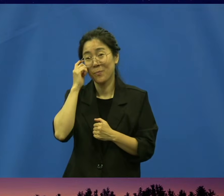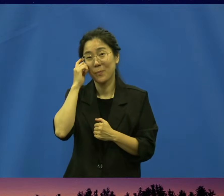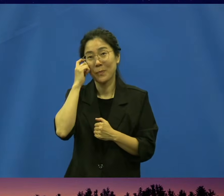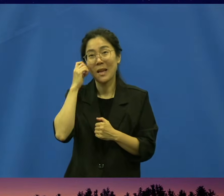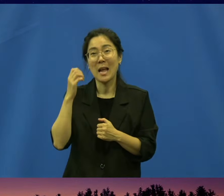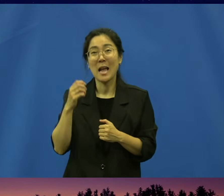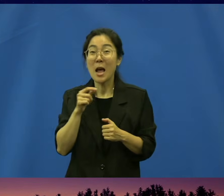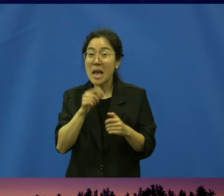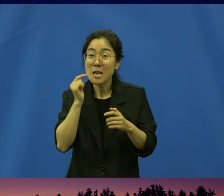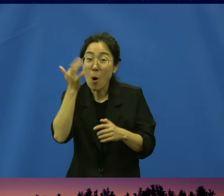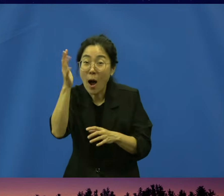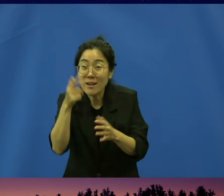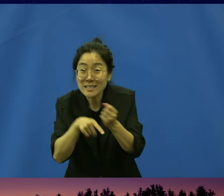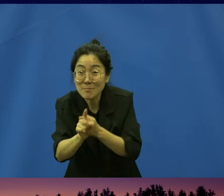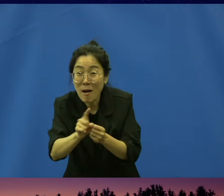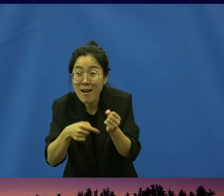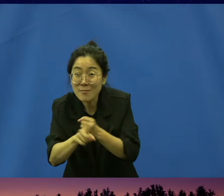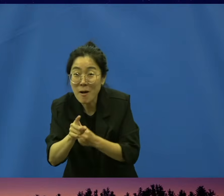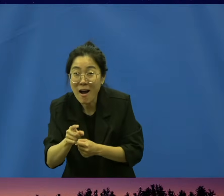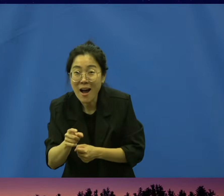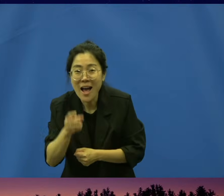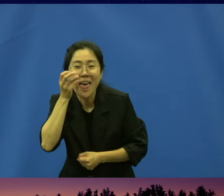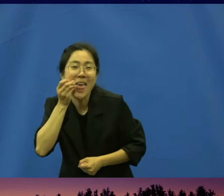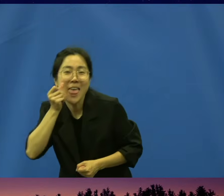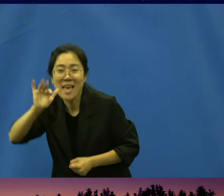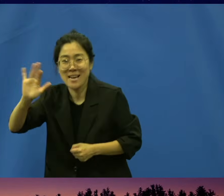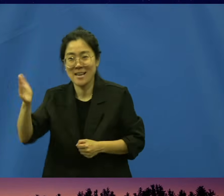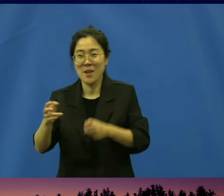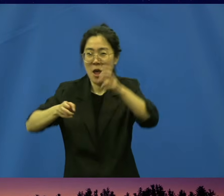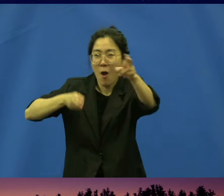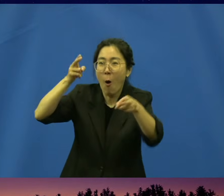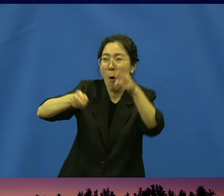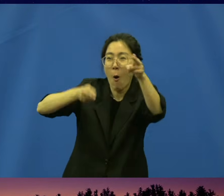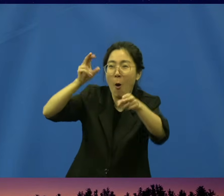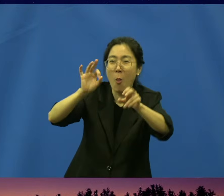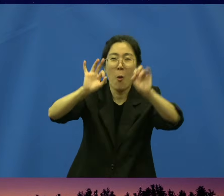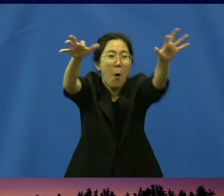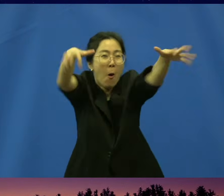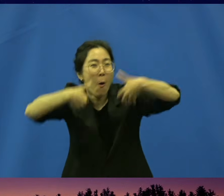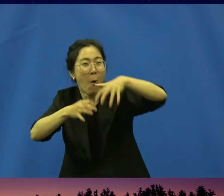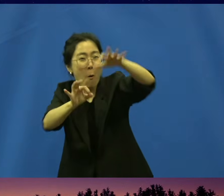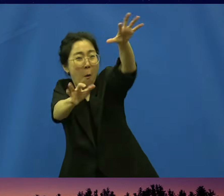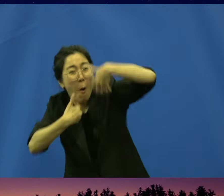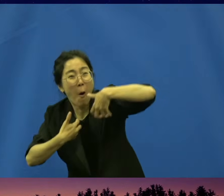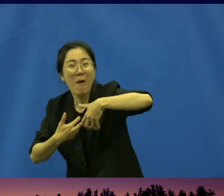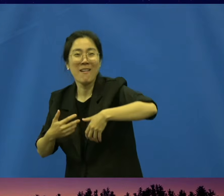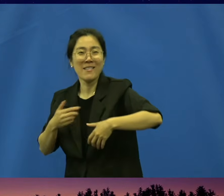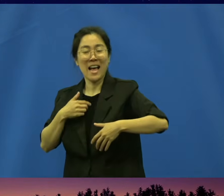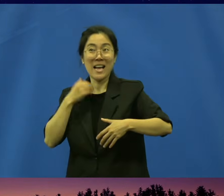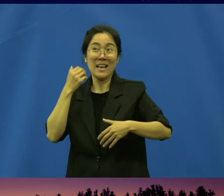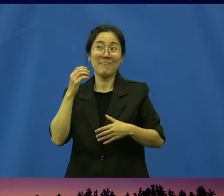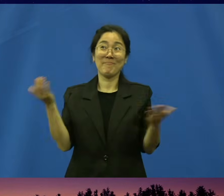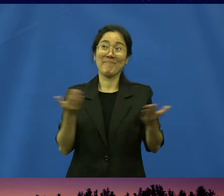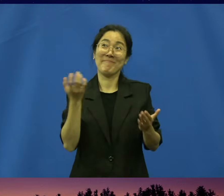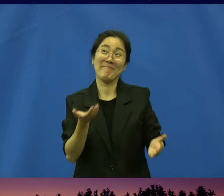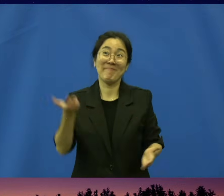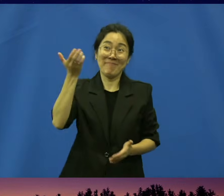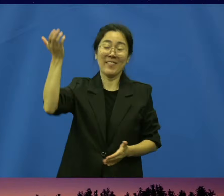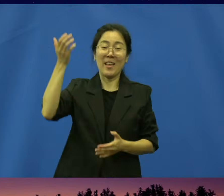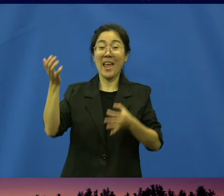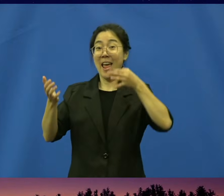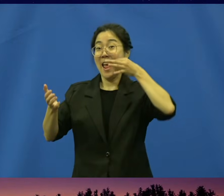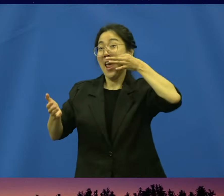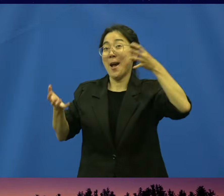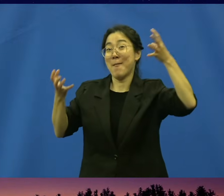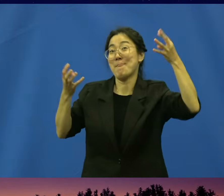주시옵소서, 학위를 받게 하여 주시옵소서, 직장을 얻게 하세요, 사업이 번창하게 해 주시옵소서, 승진하게 해주세요, 인기를 얻게 해주세요. 이거